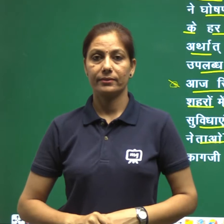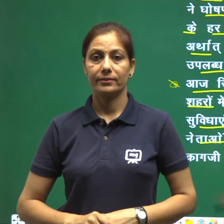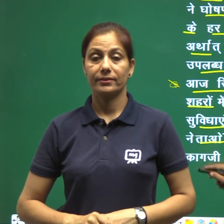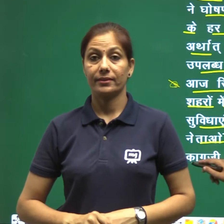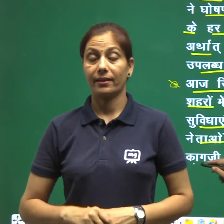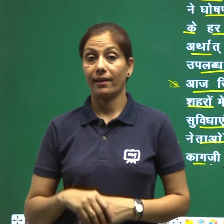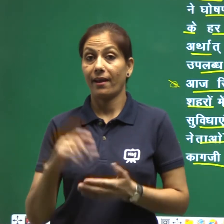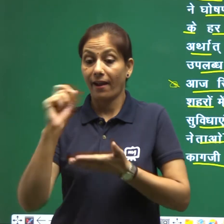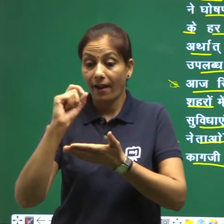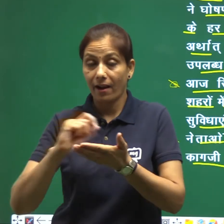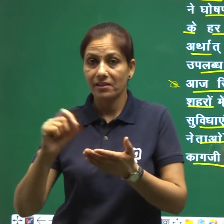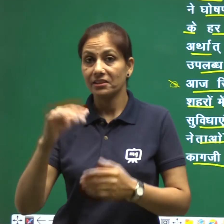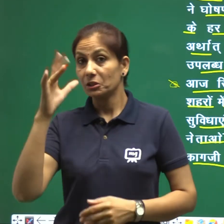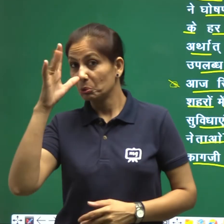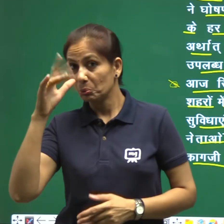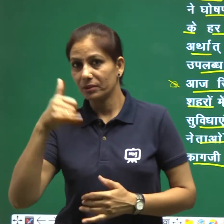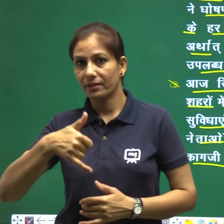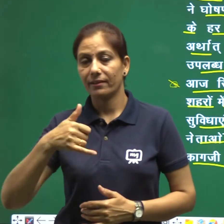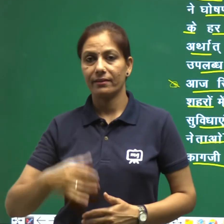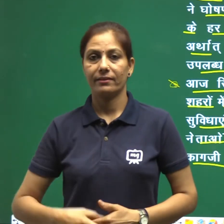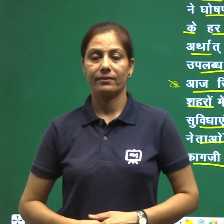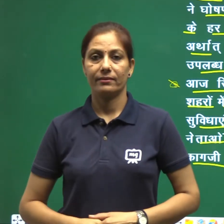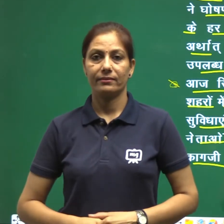कागजी है अर्थात झूठी है।